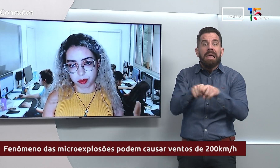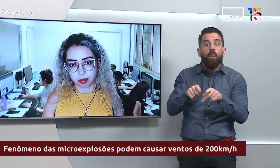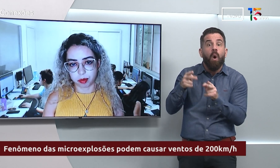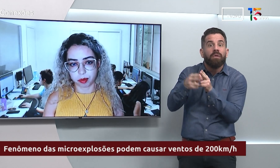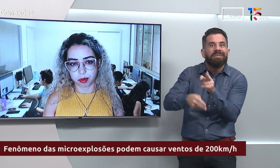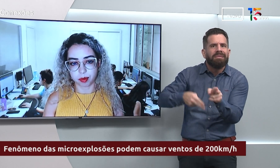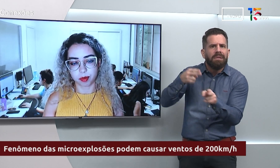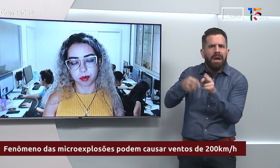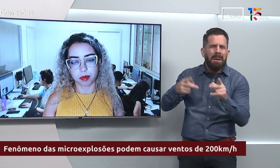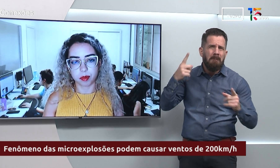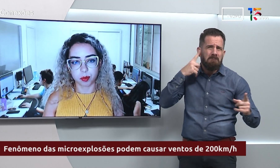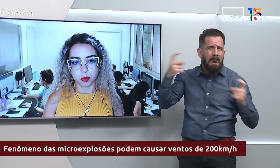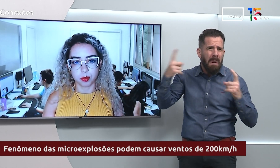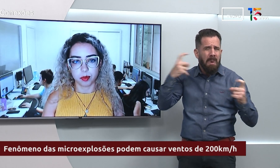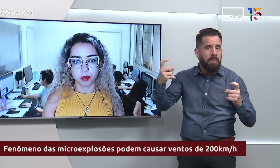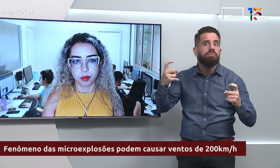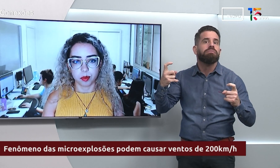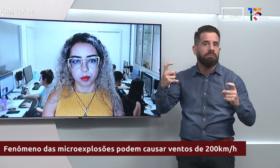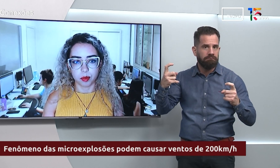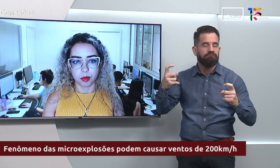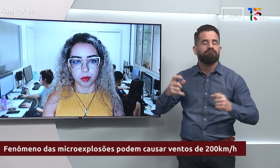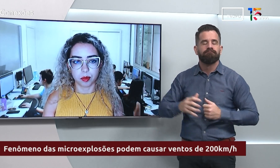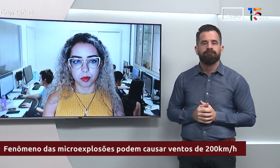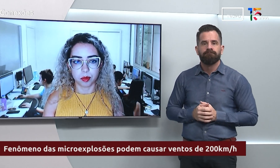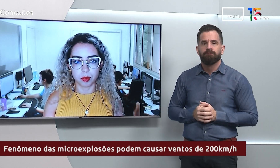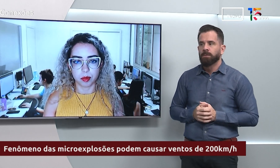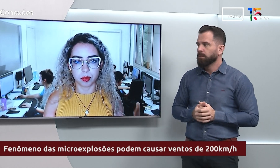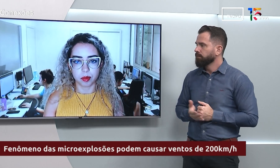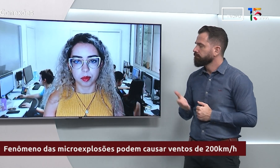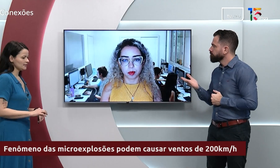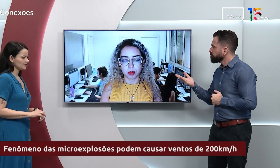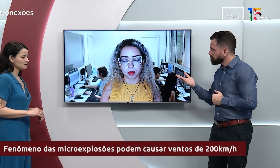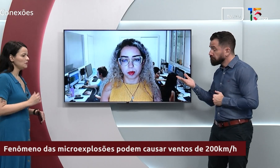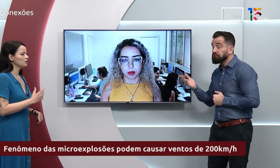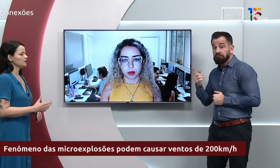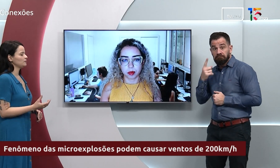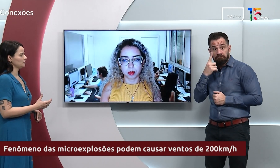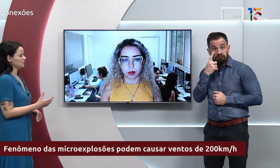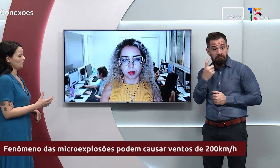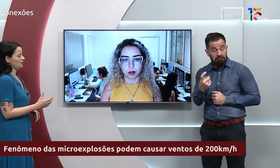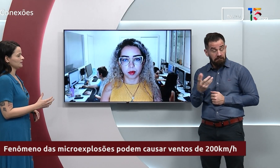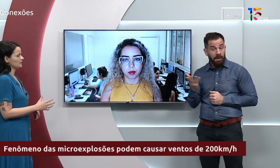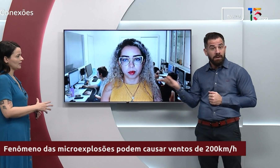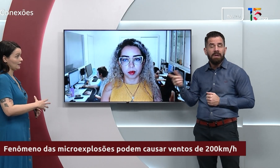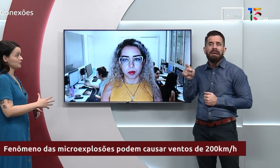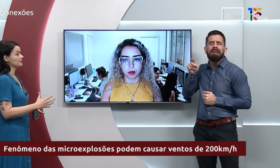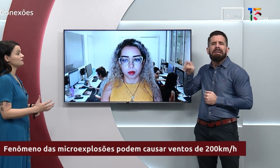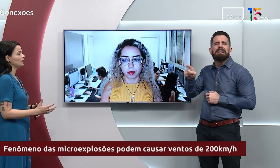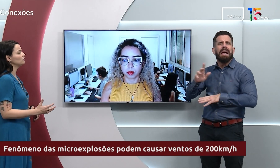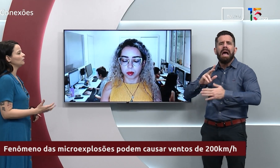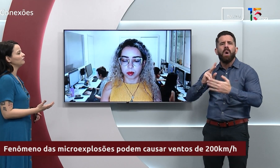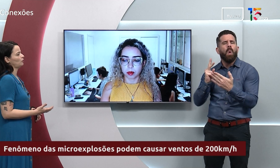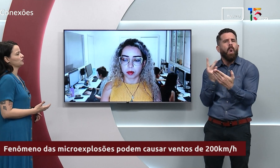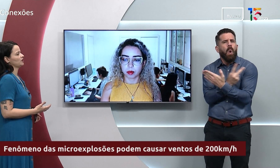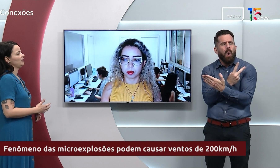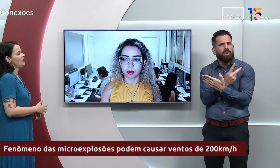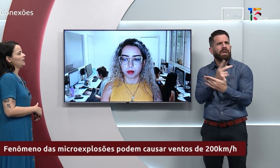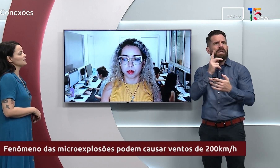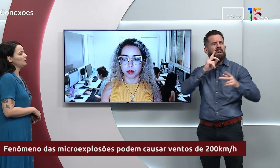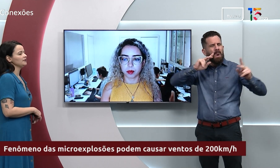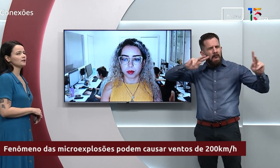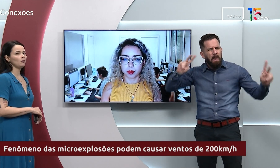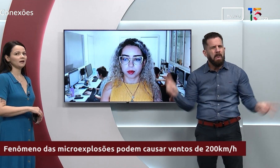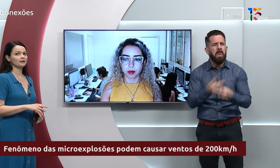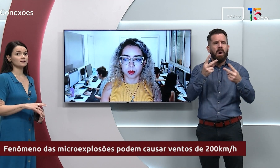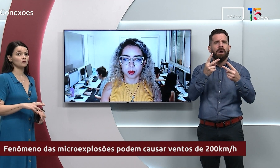carga. Interessante. E Isis, essas microexplosões que causam esse vento tão forte, né?